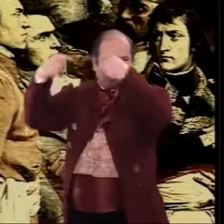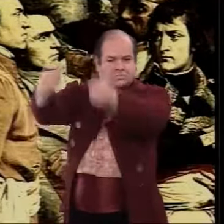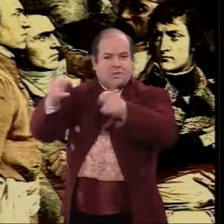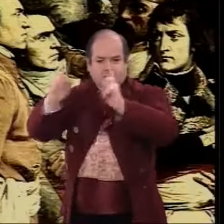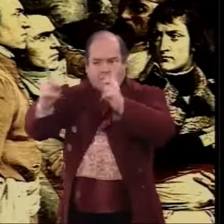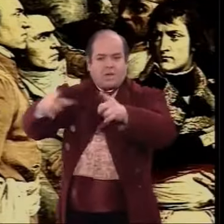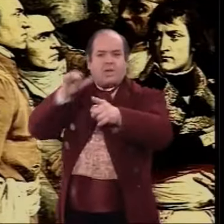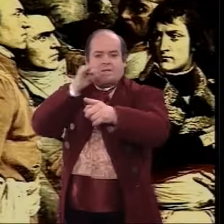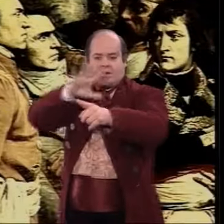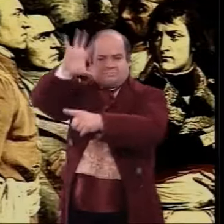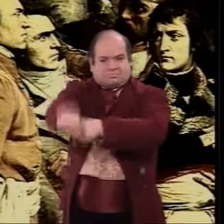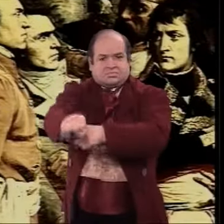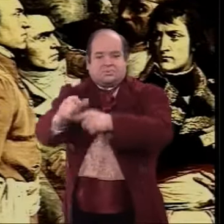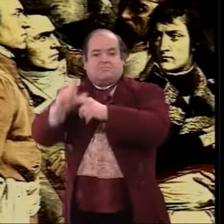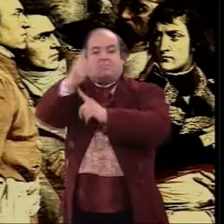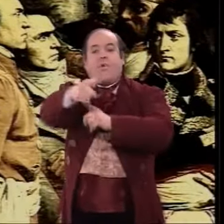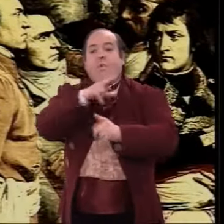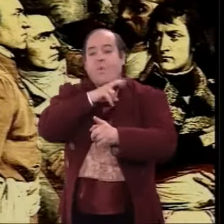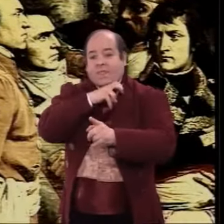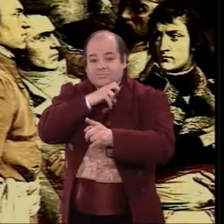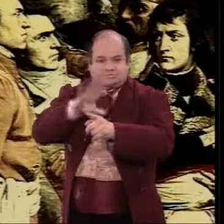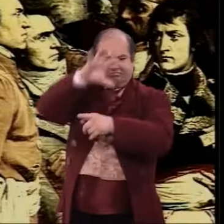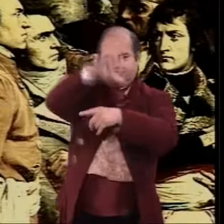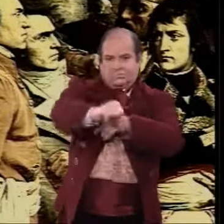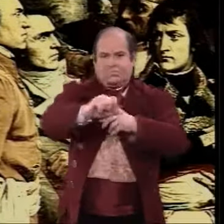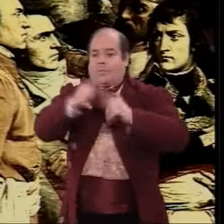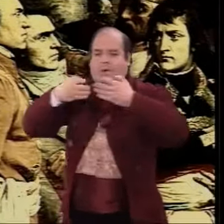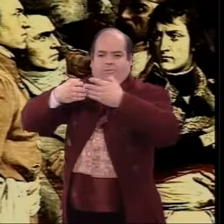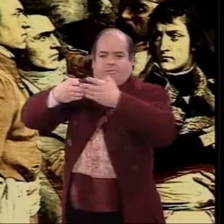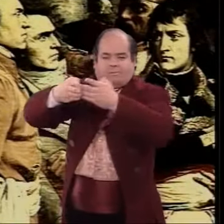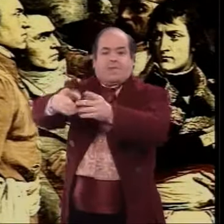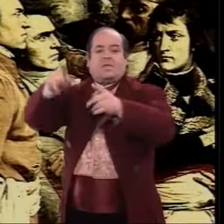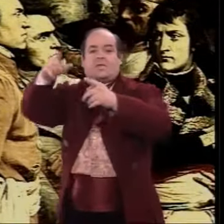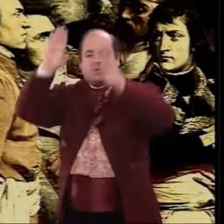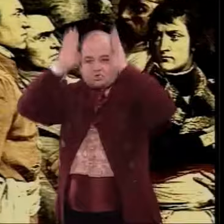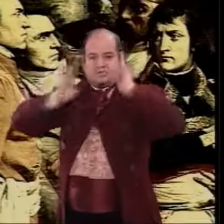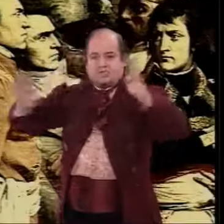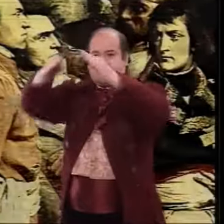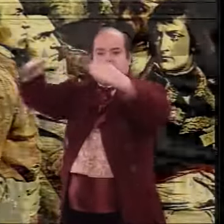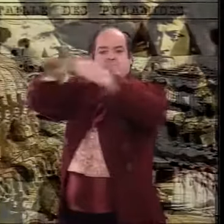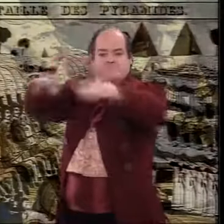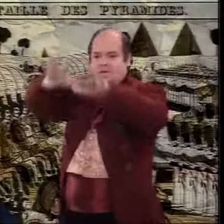Ce général s'est illustré en Italie, a vaincu les Autrichiens, a vaincu les Mameluks en Égypte, devant les